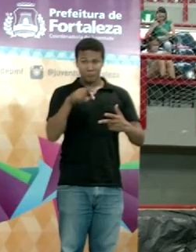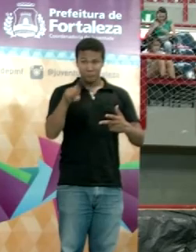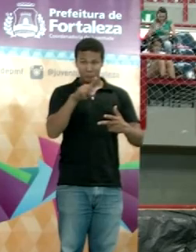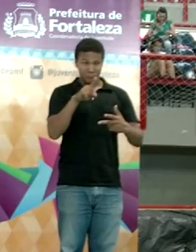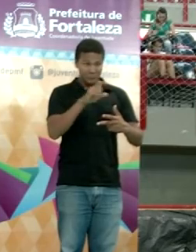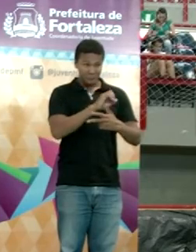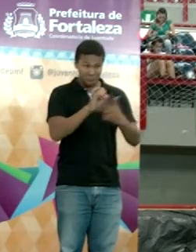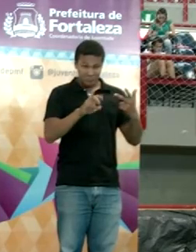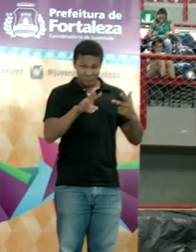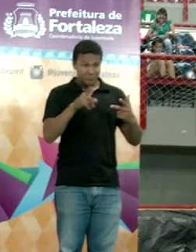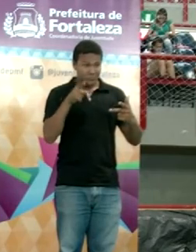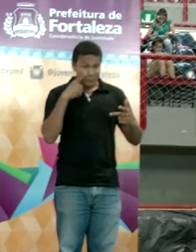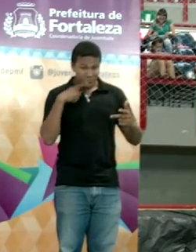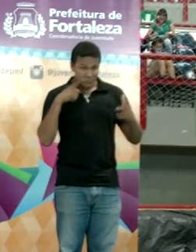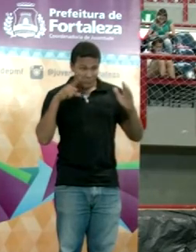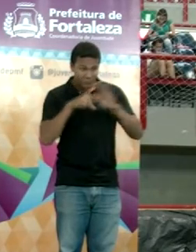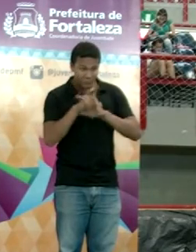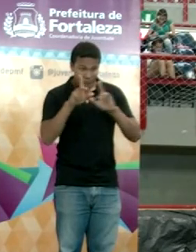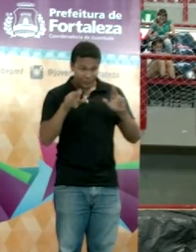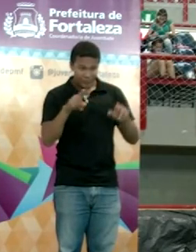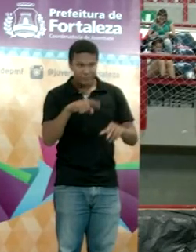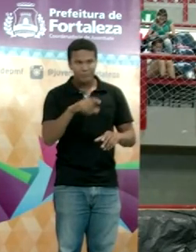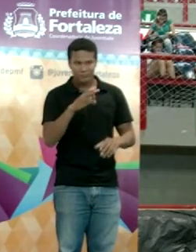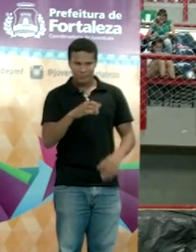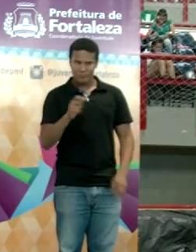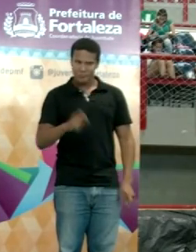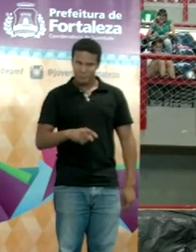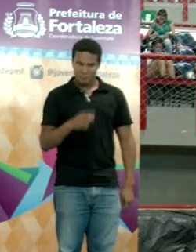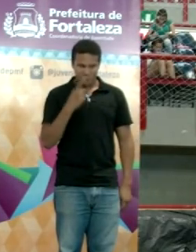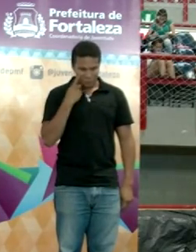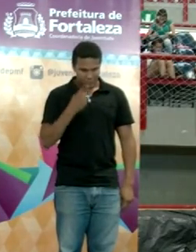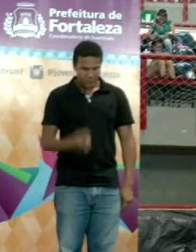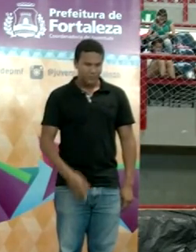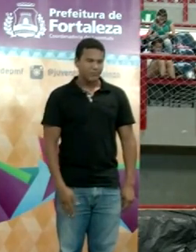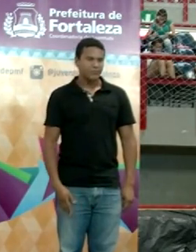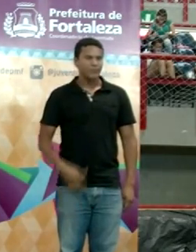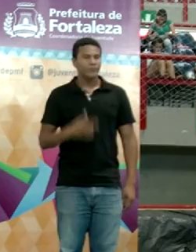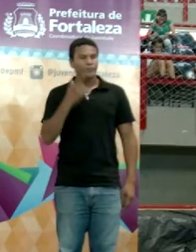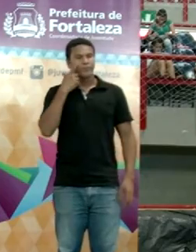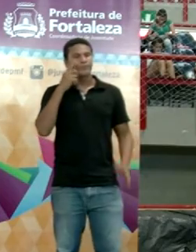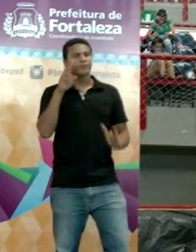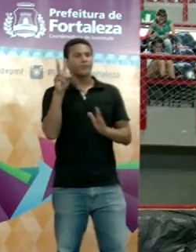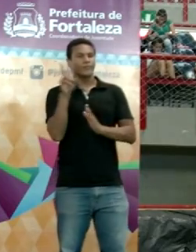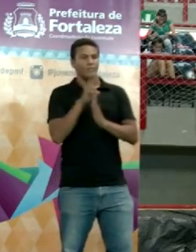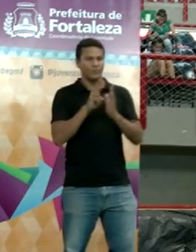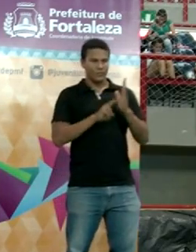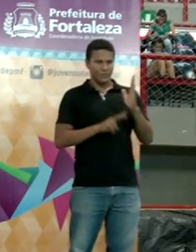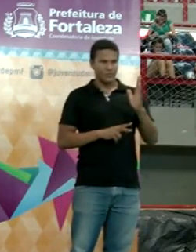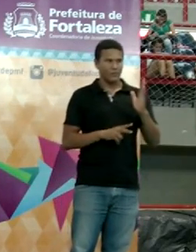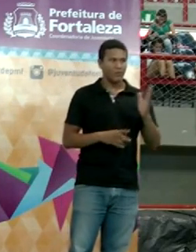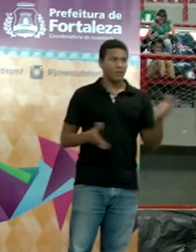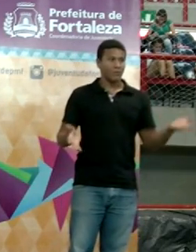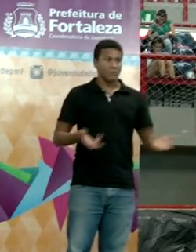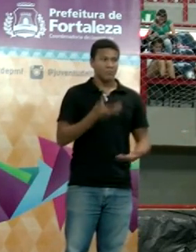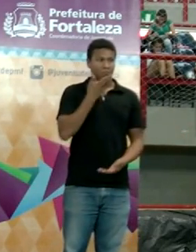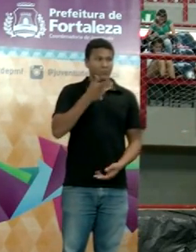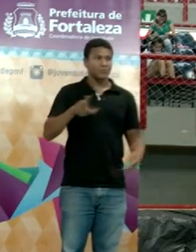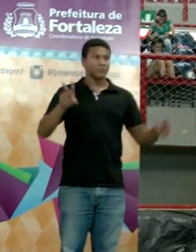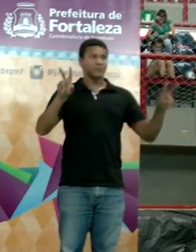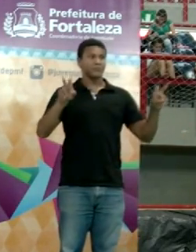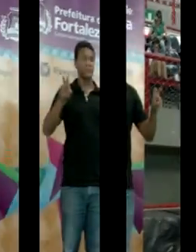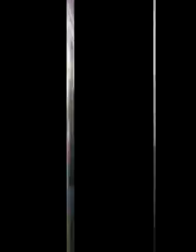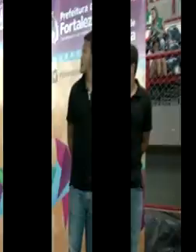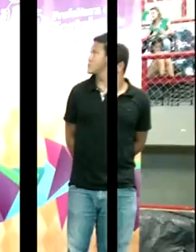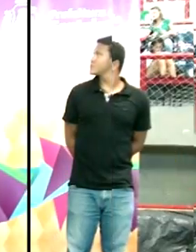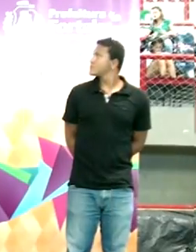Leiam o texto antes de eu comentar. Vamos ver o que vocês conseguem entender daí. Nós falamos hoje sobre a aptidão física. Então vamos ver se você